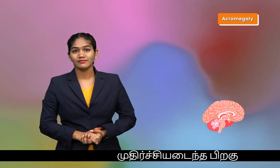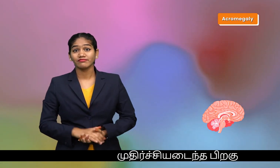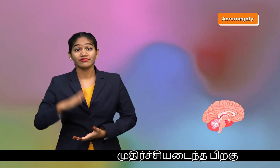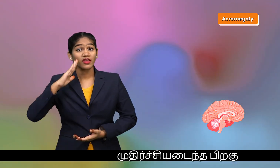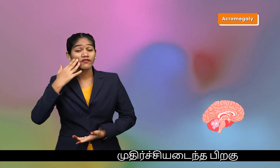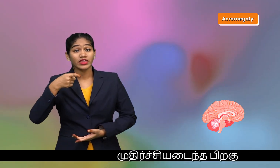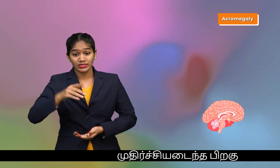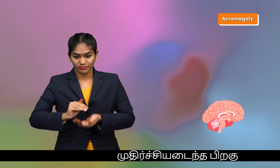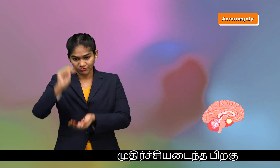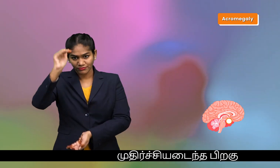முதிர்ச்சி அடைந்த பிறகு